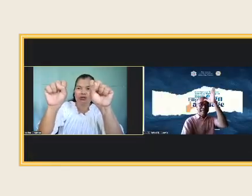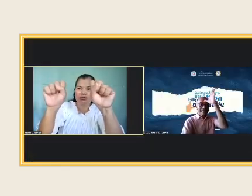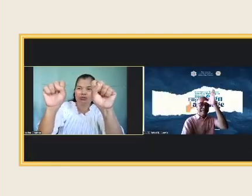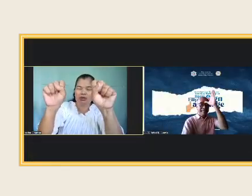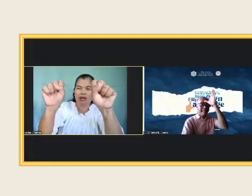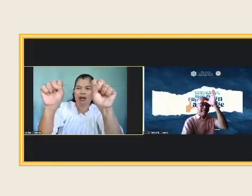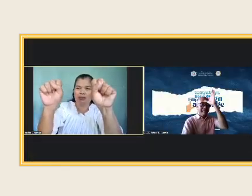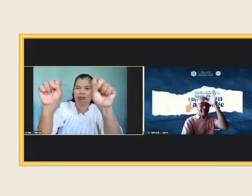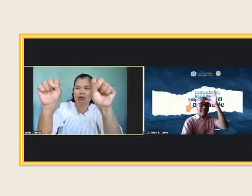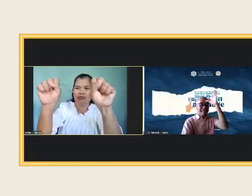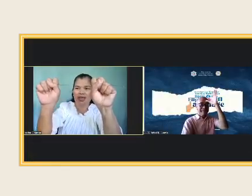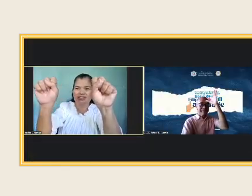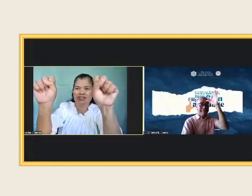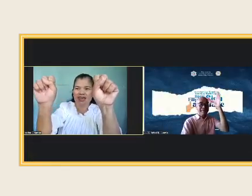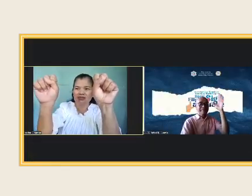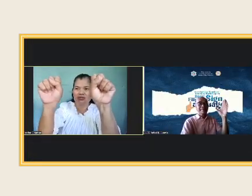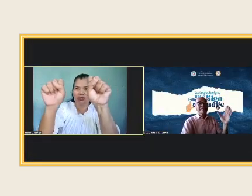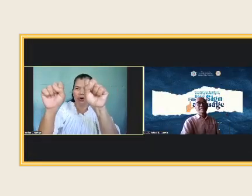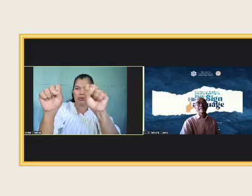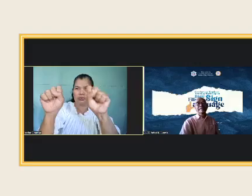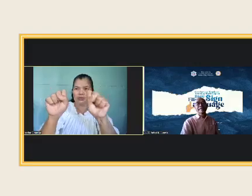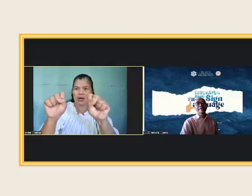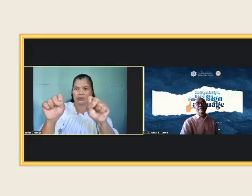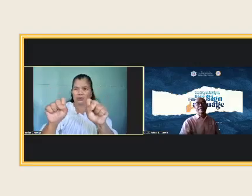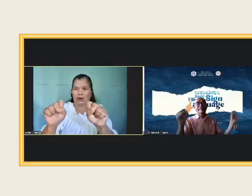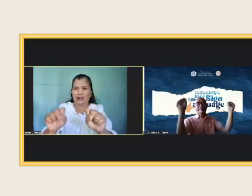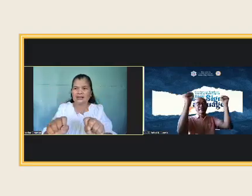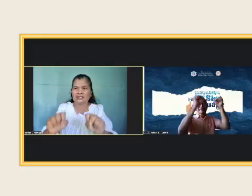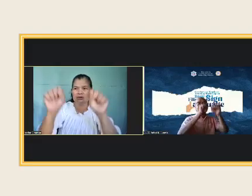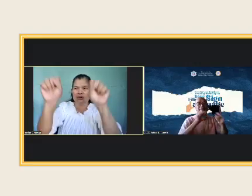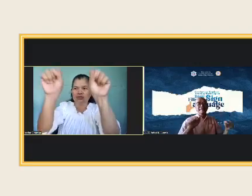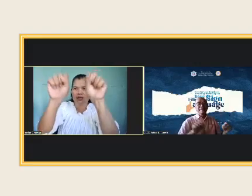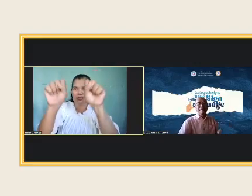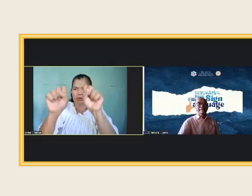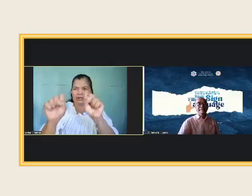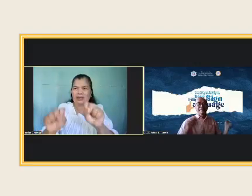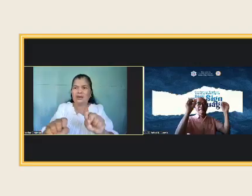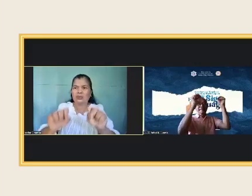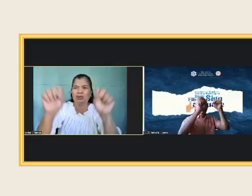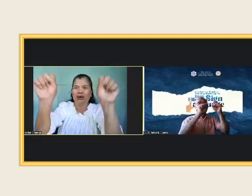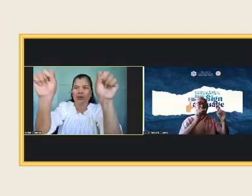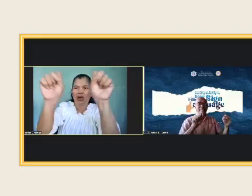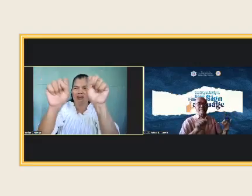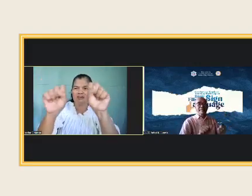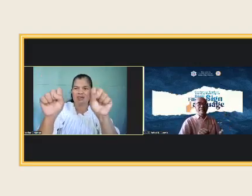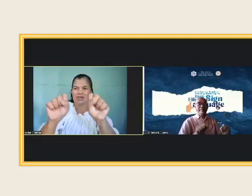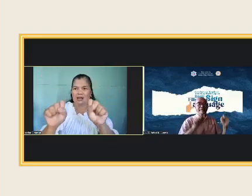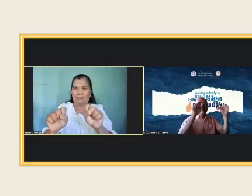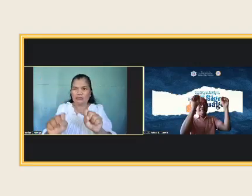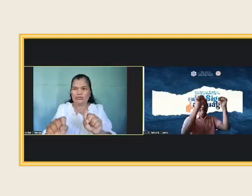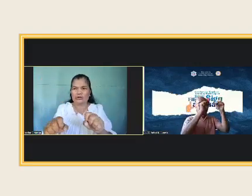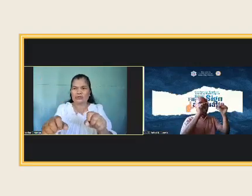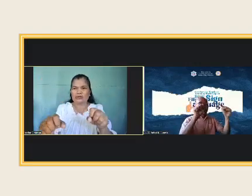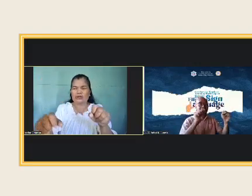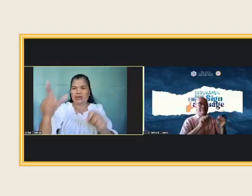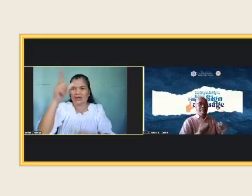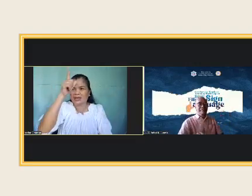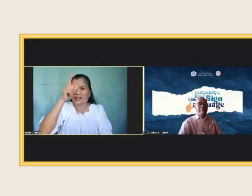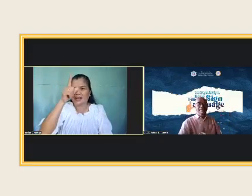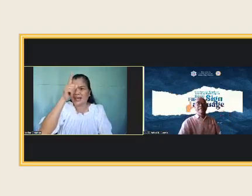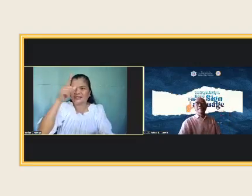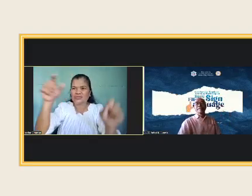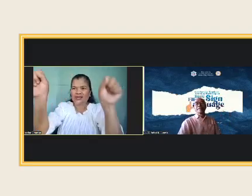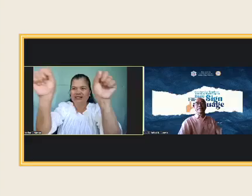yung both S hands goes downward with a wavy motion.